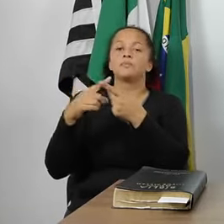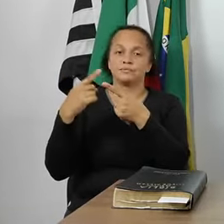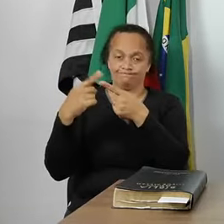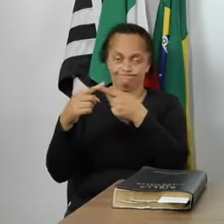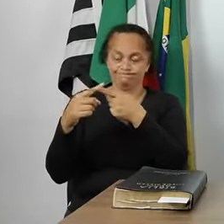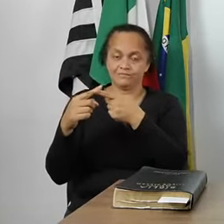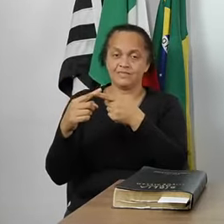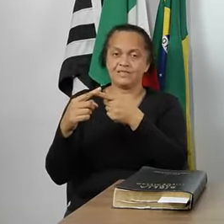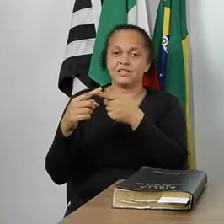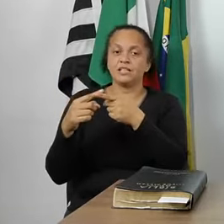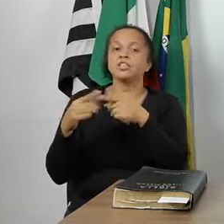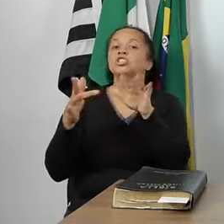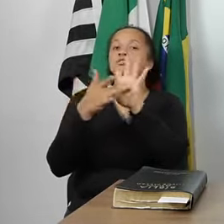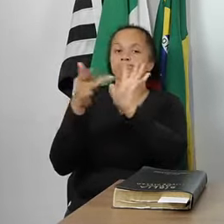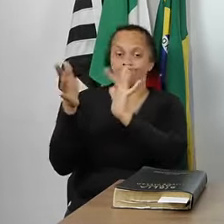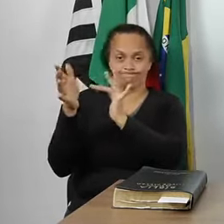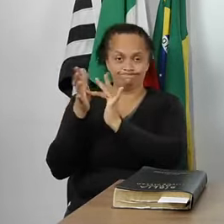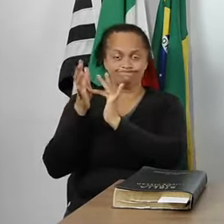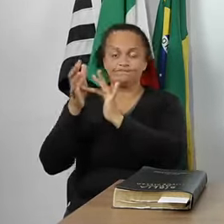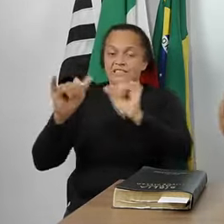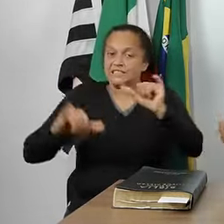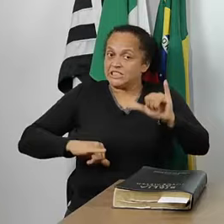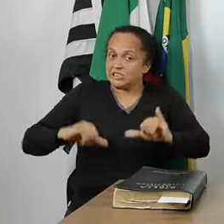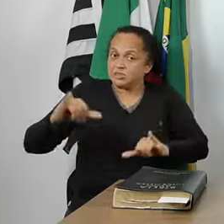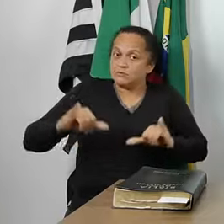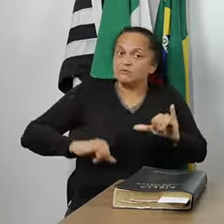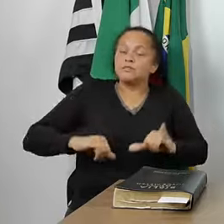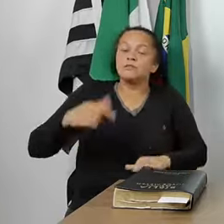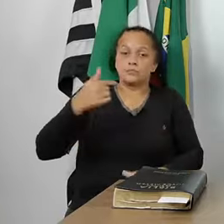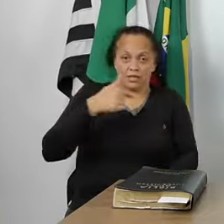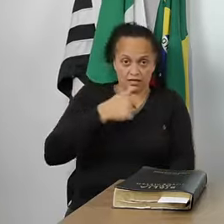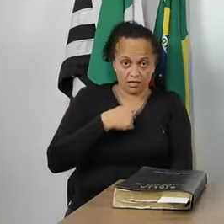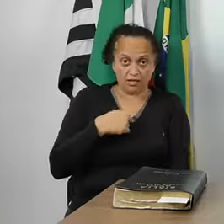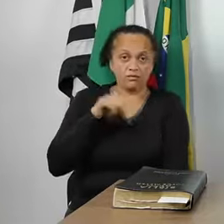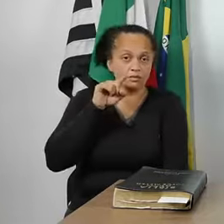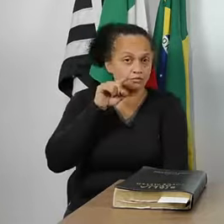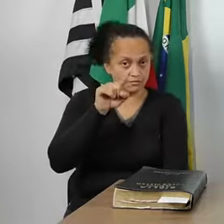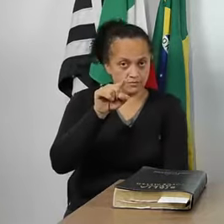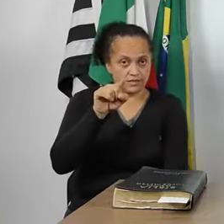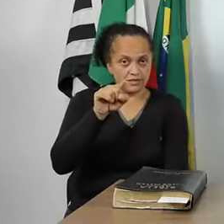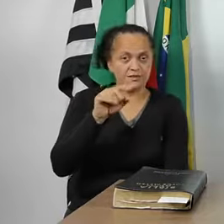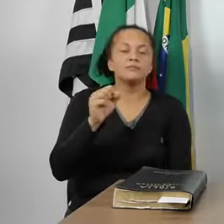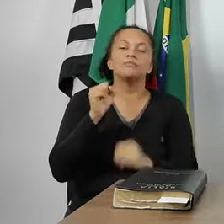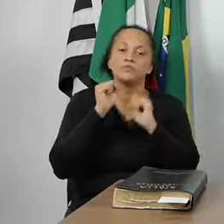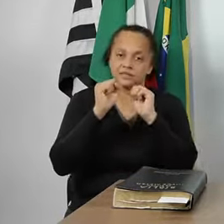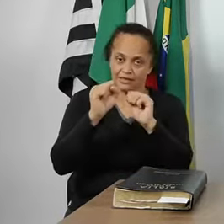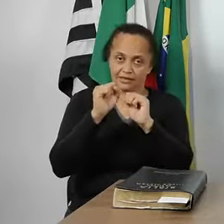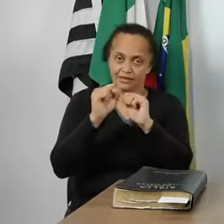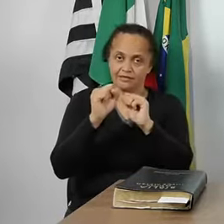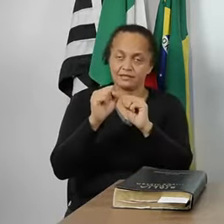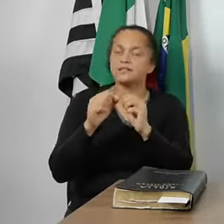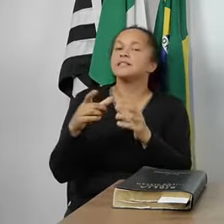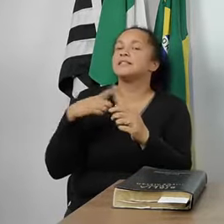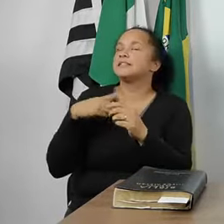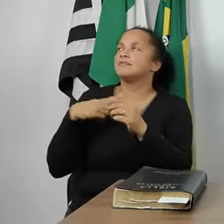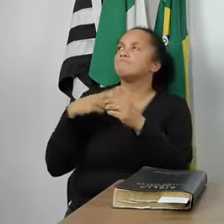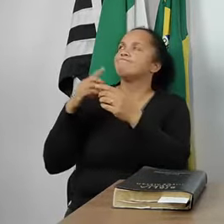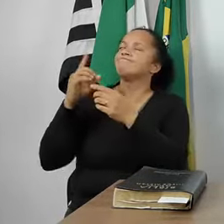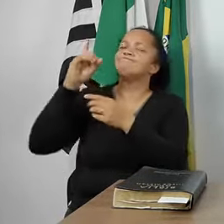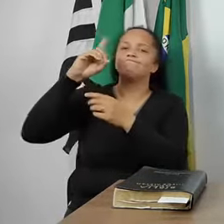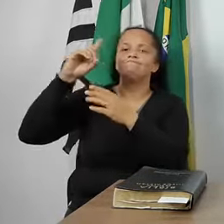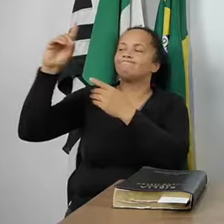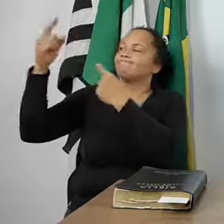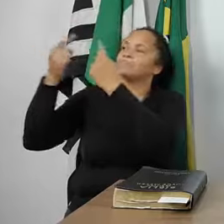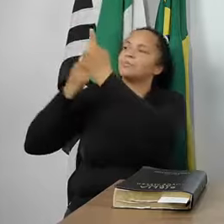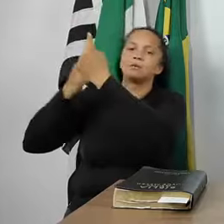foi pago para que eu e você pudéssemos falar com Deus e ter acesso ao coração de Deus